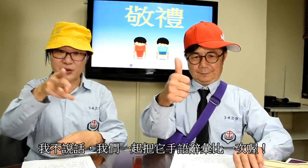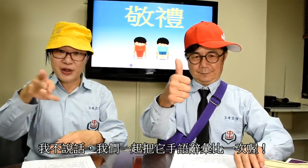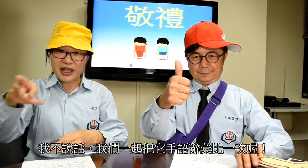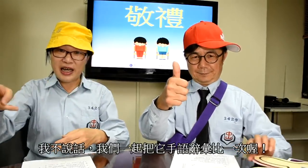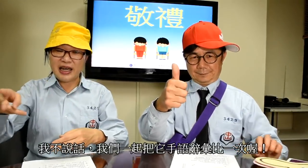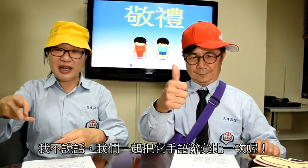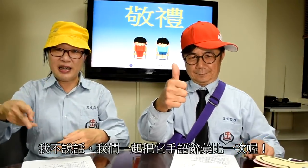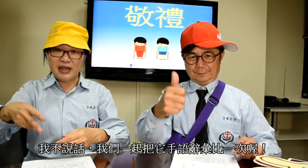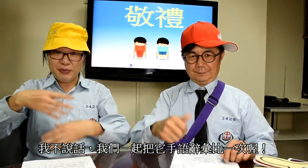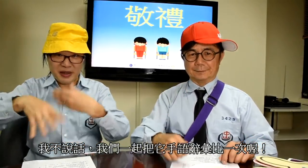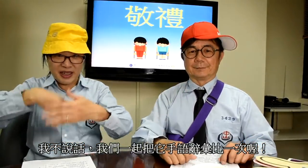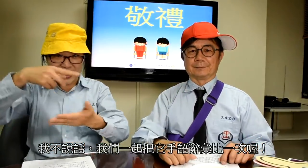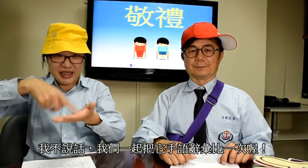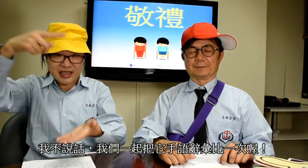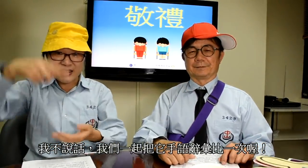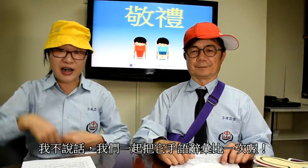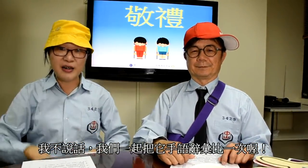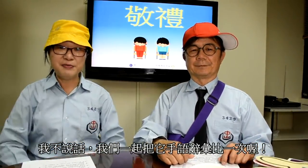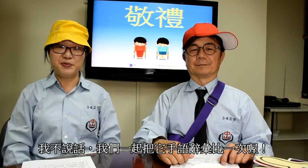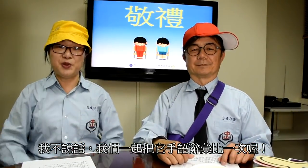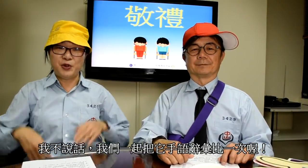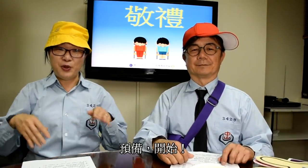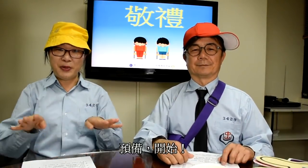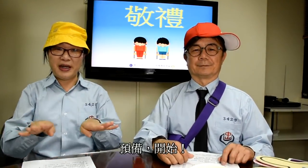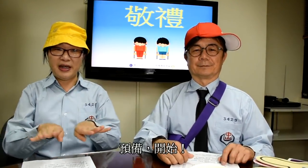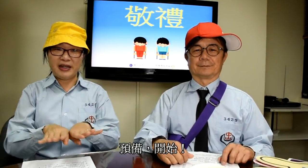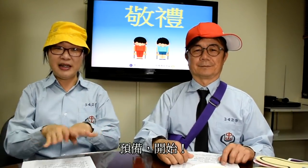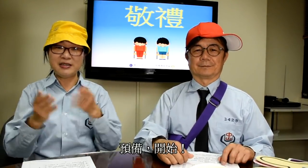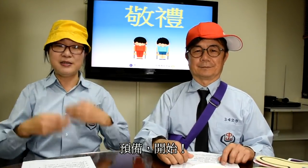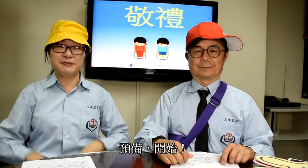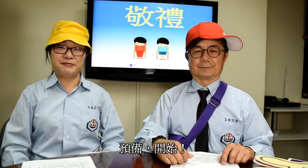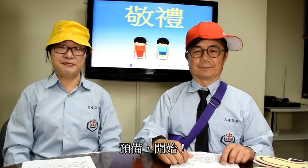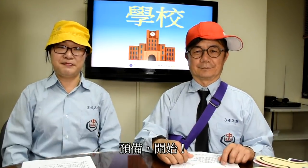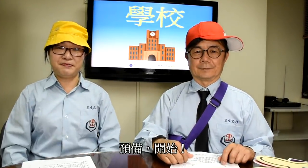汇比一次哦。预备，开始。